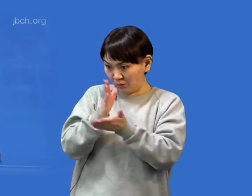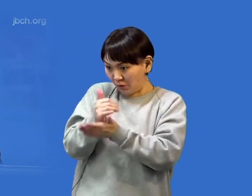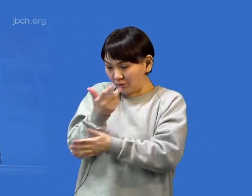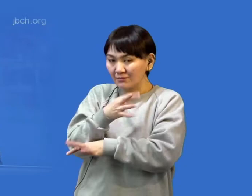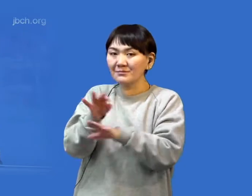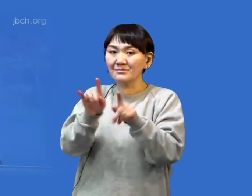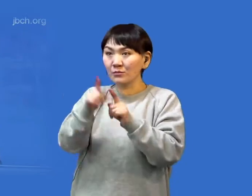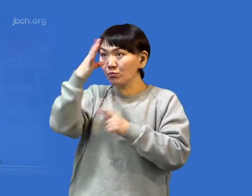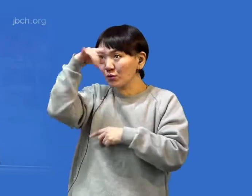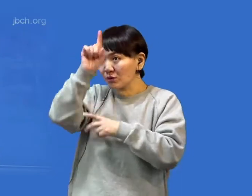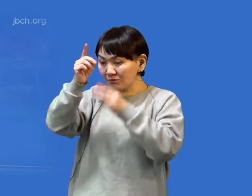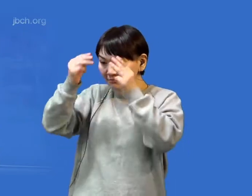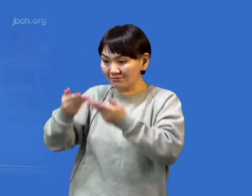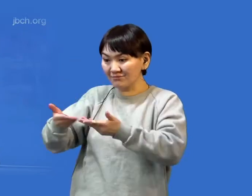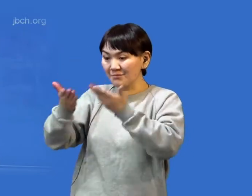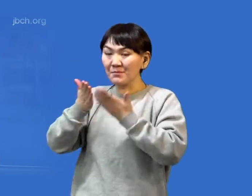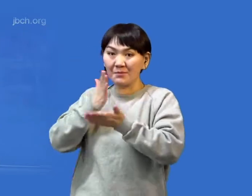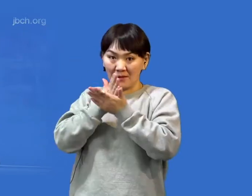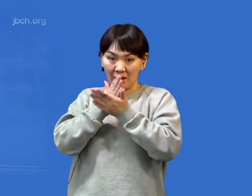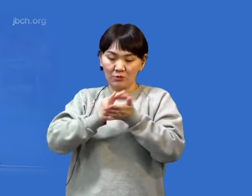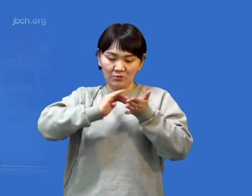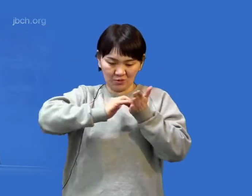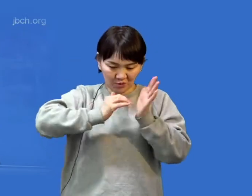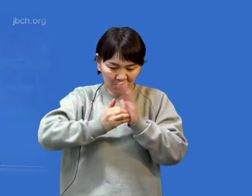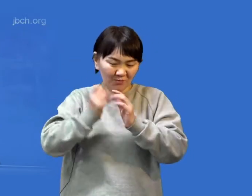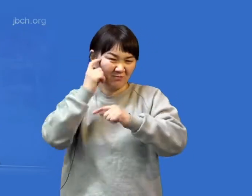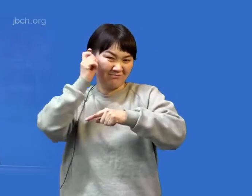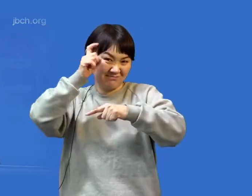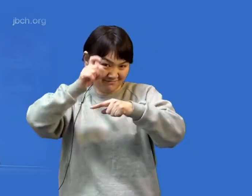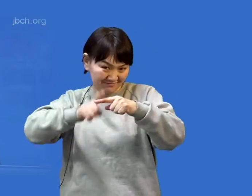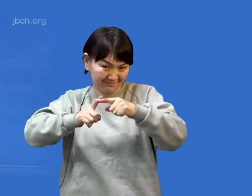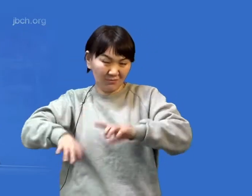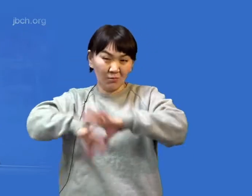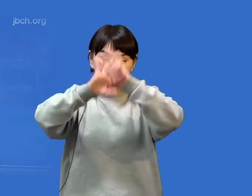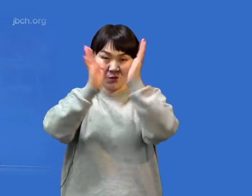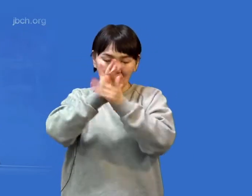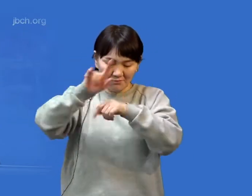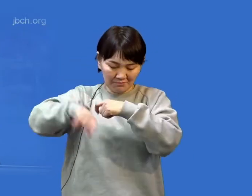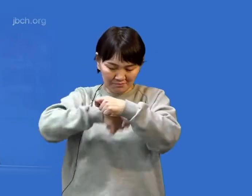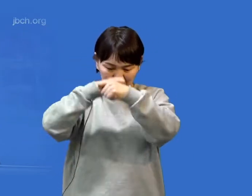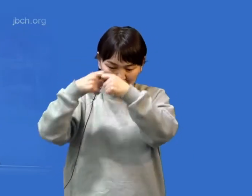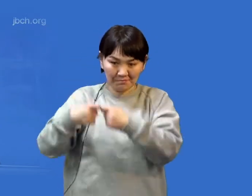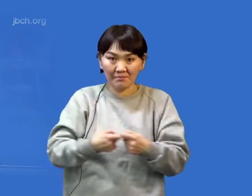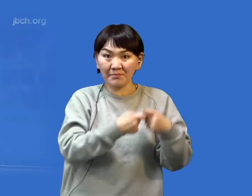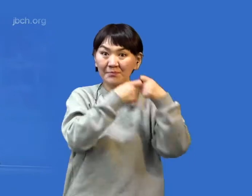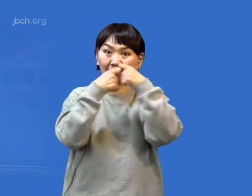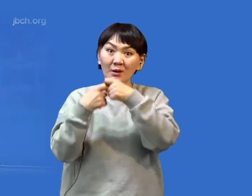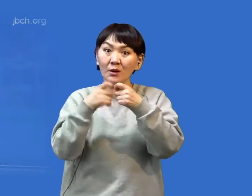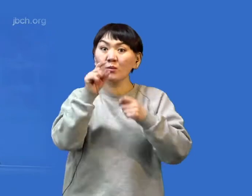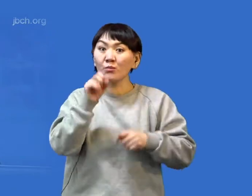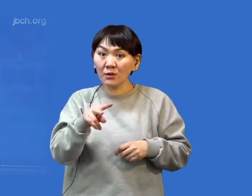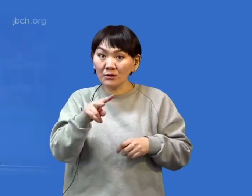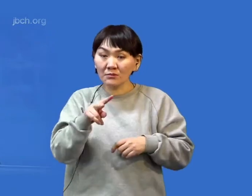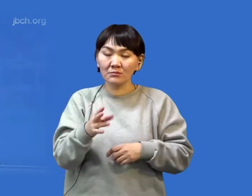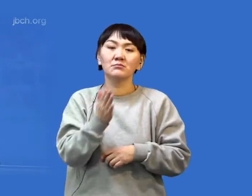бурханы тогтоосон тэр төлөвлөгөө зорилго бүгд биелэгдэх юм бол эзэн